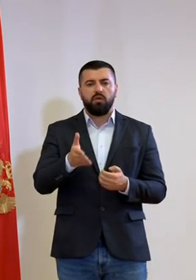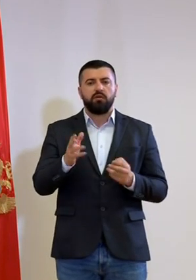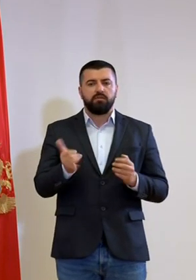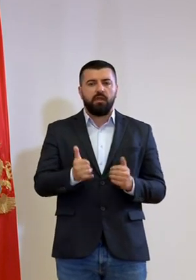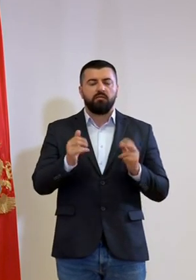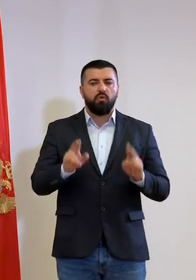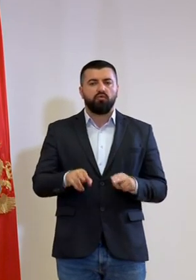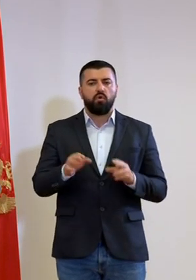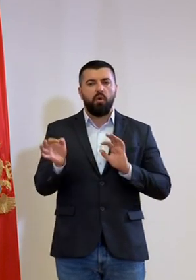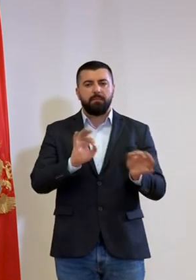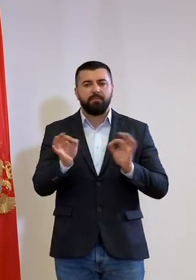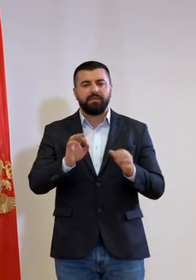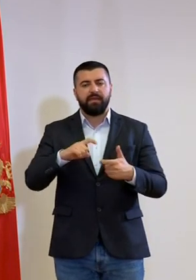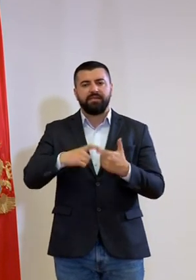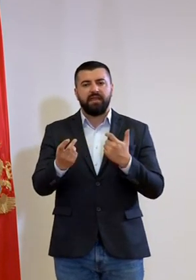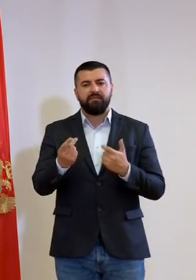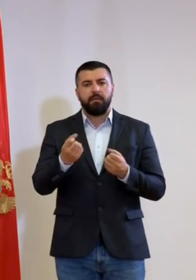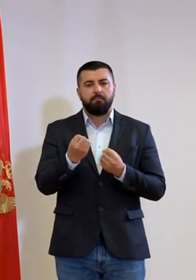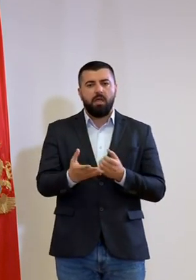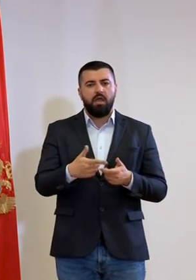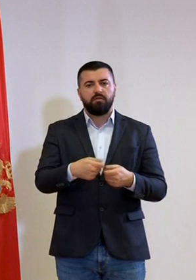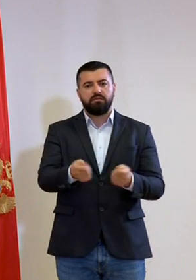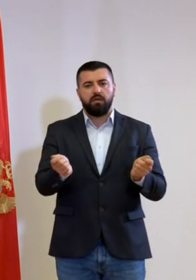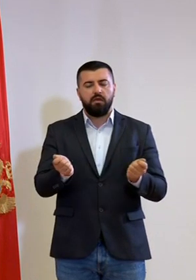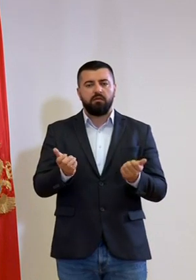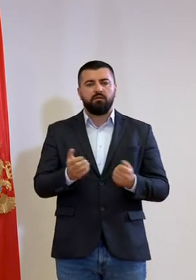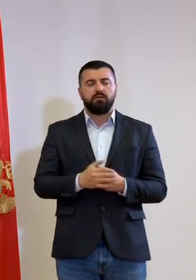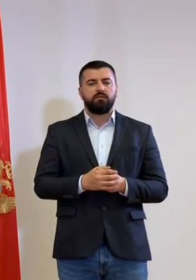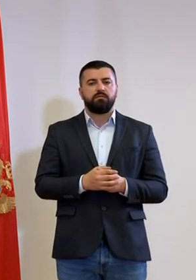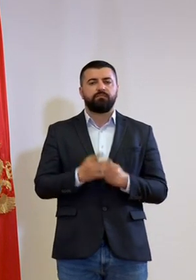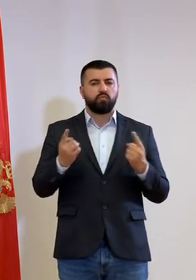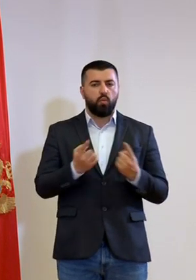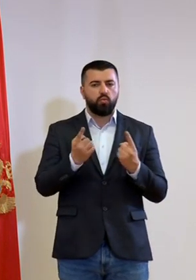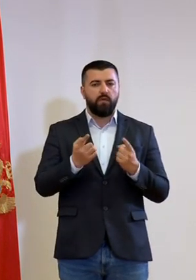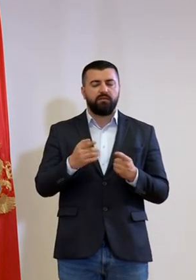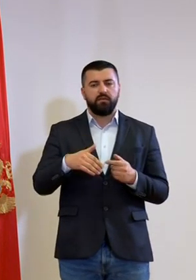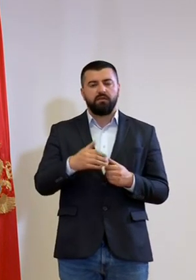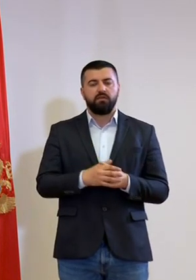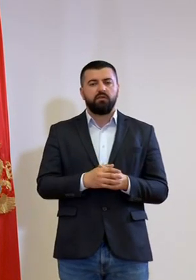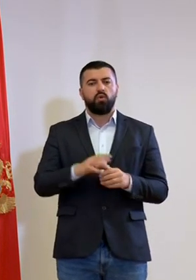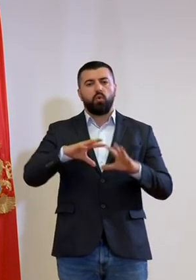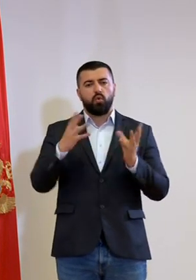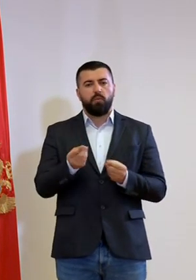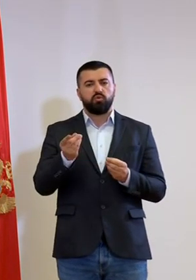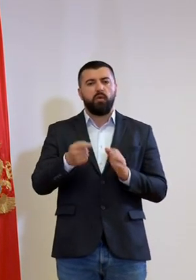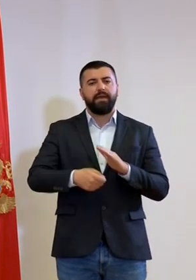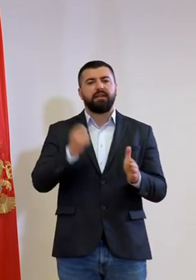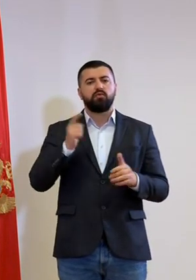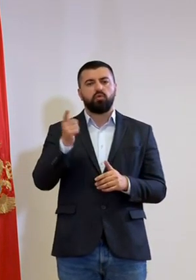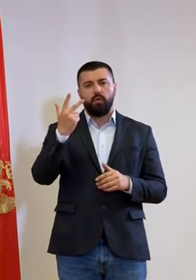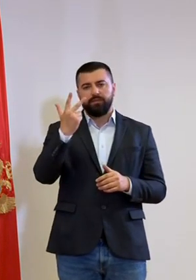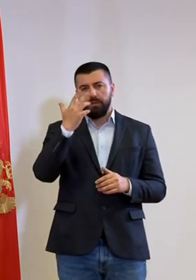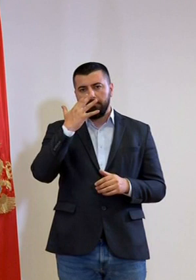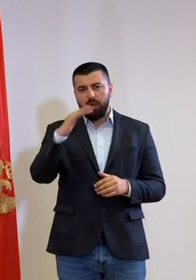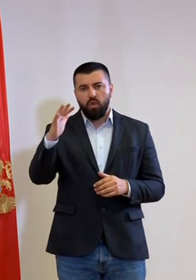da obezbijede sredstva za plate. Uslovi su sljedeći. Ukupan iznos kredita je do 3